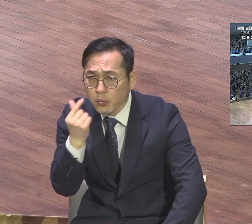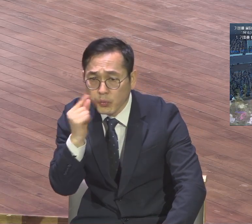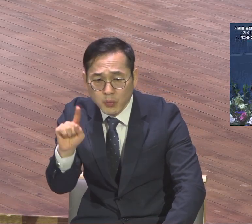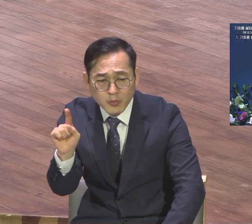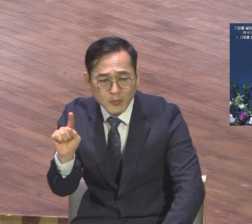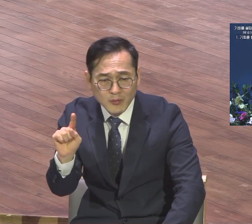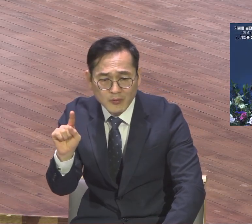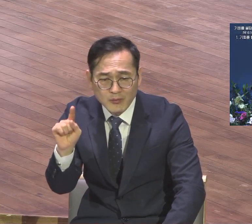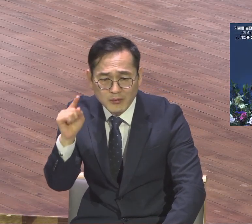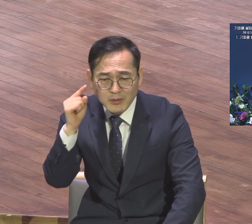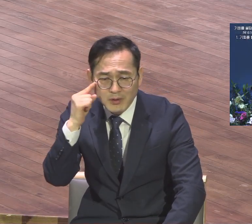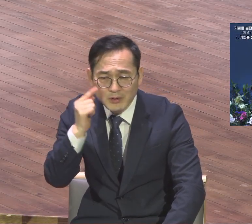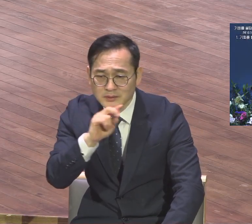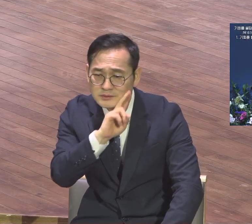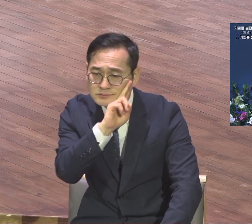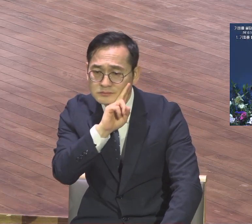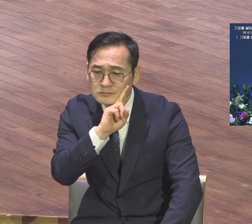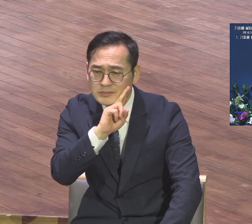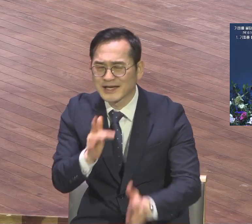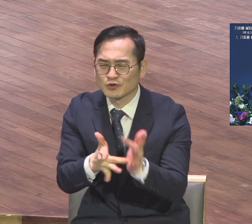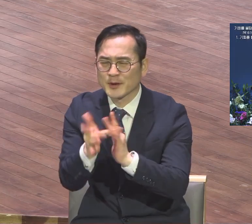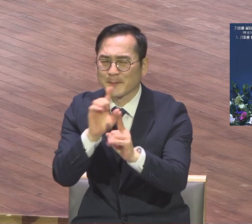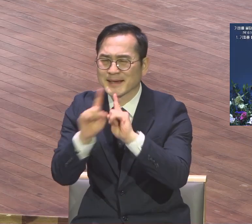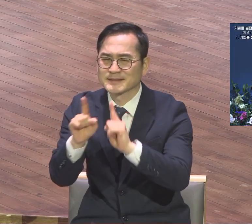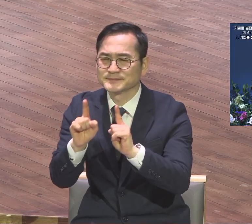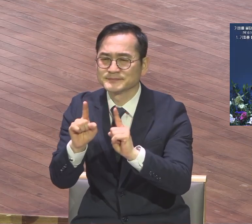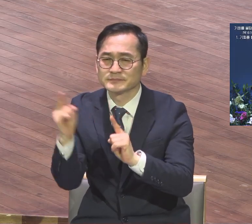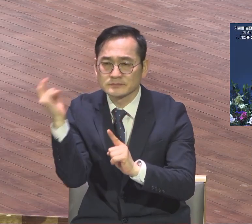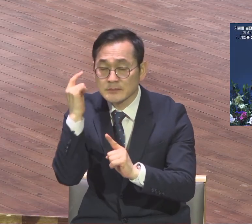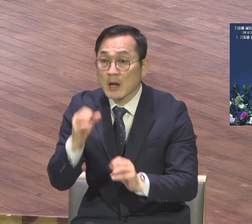문제는 자, 예수님의 말씀을 듣고